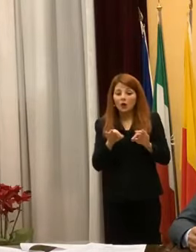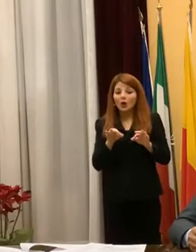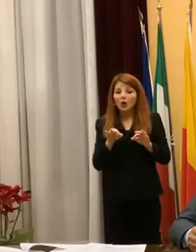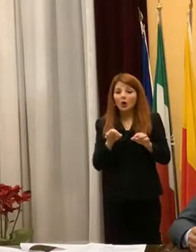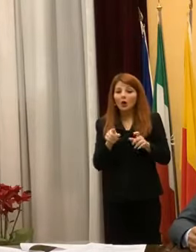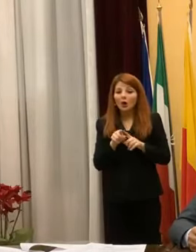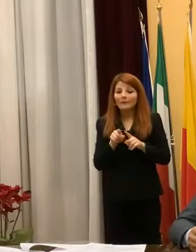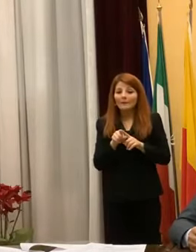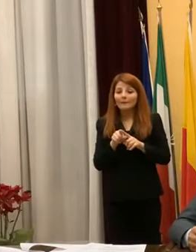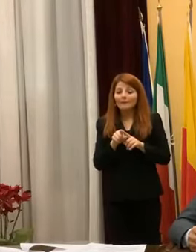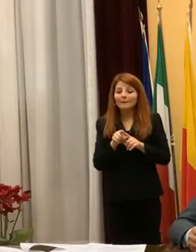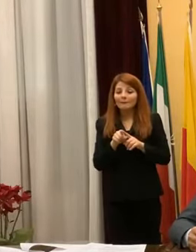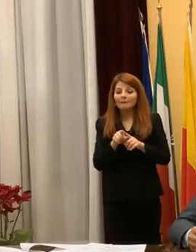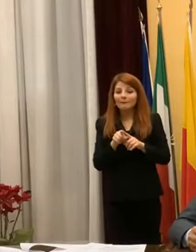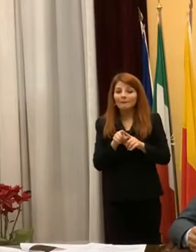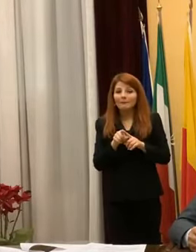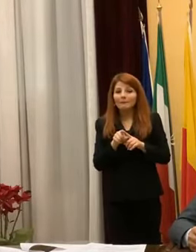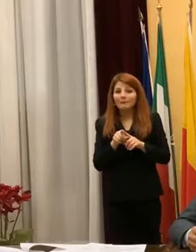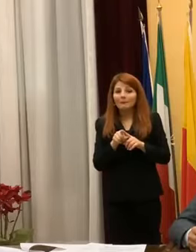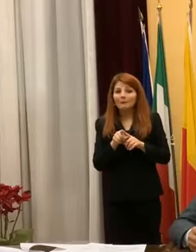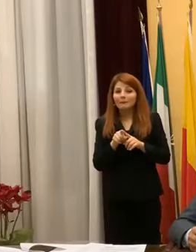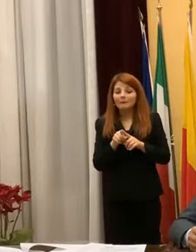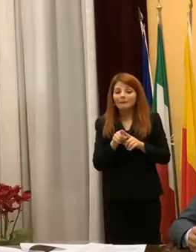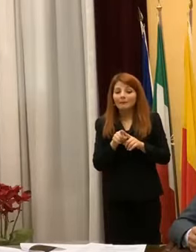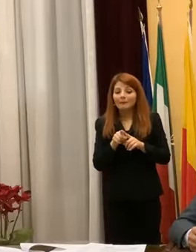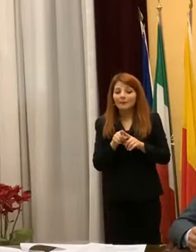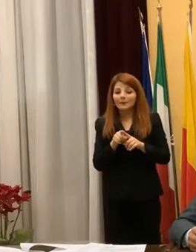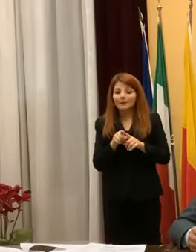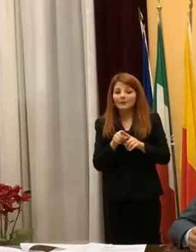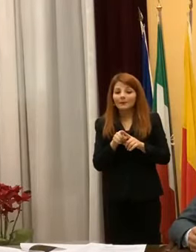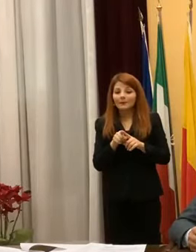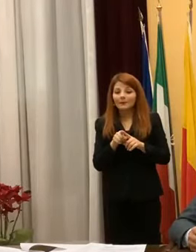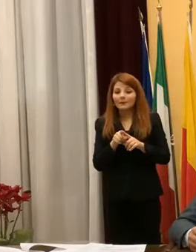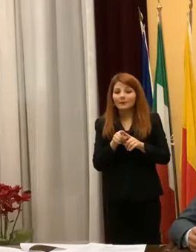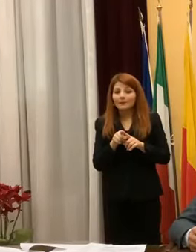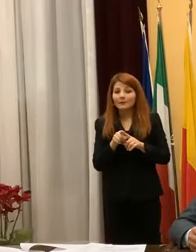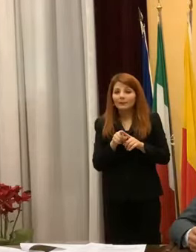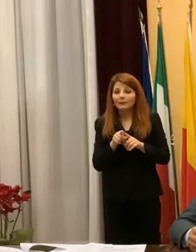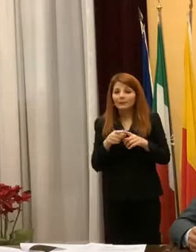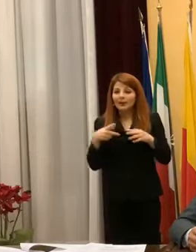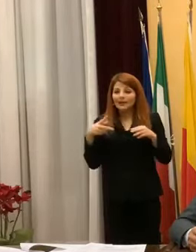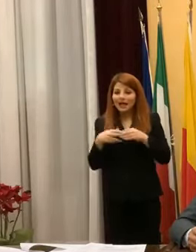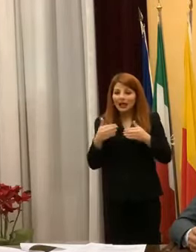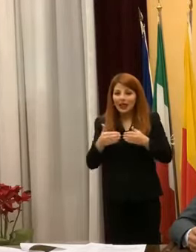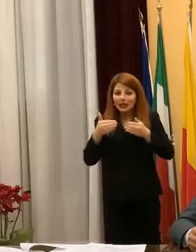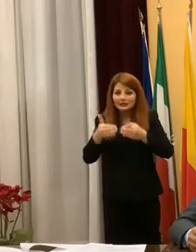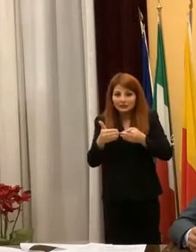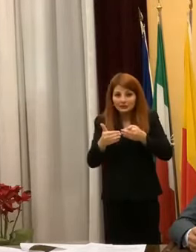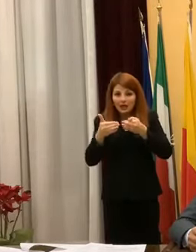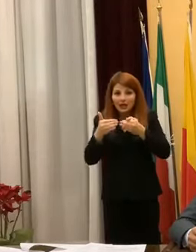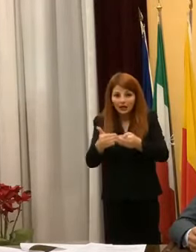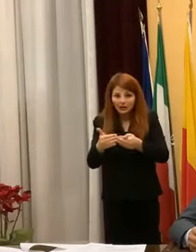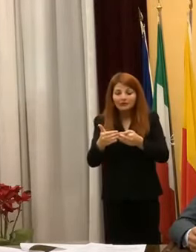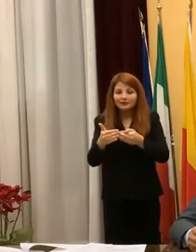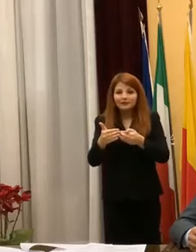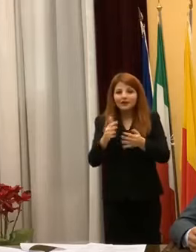la commissaria Furnari ha dichiarato alla stampa di aver trovato al suo arrivo un disastro